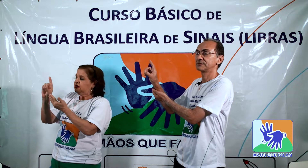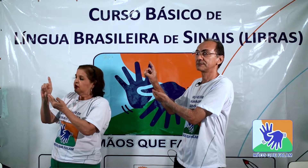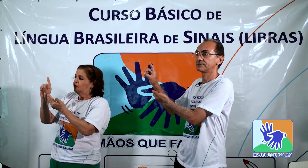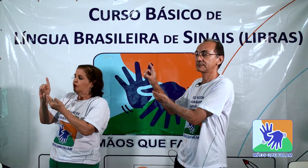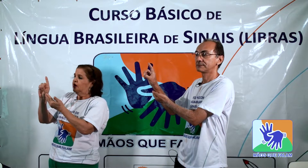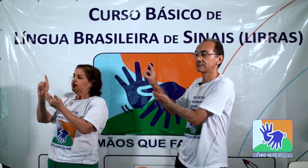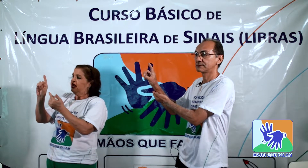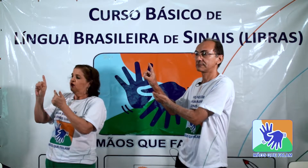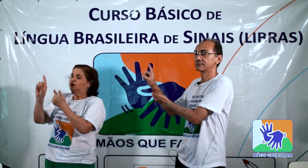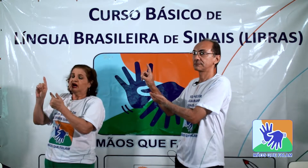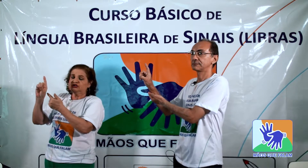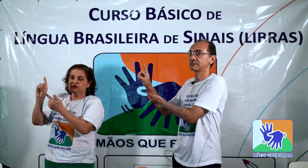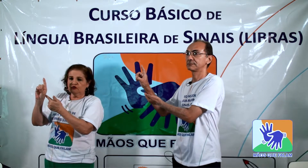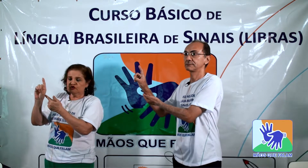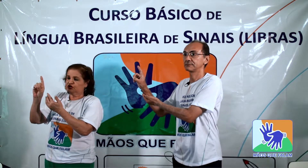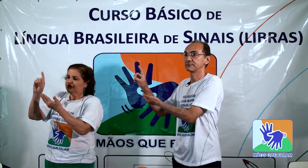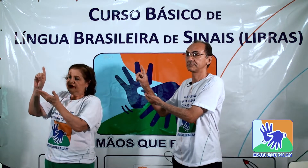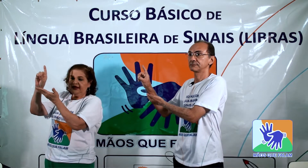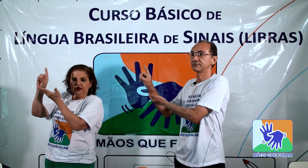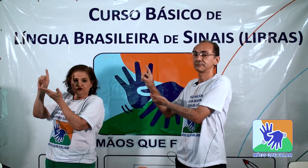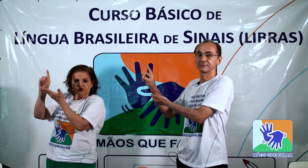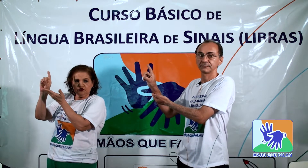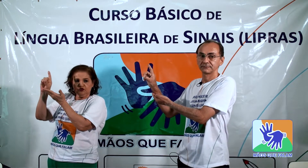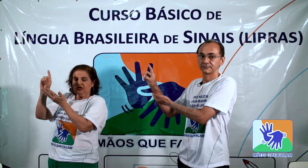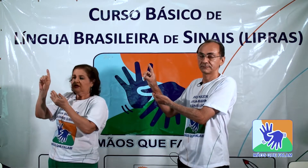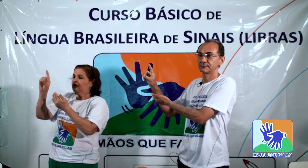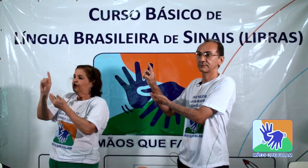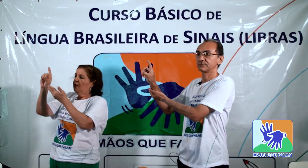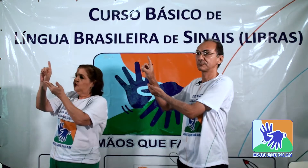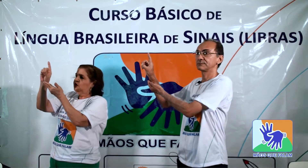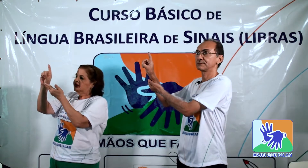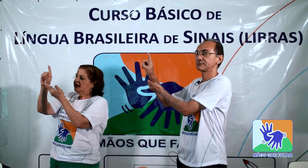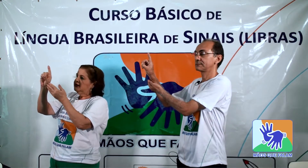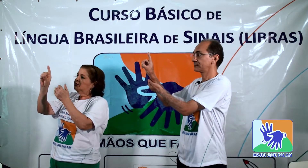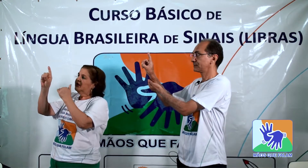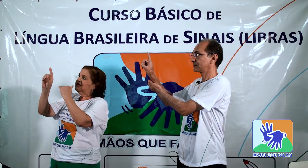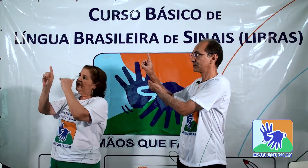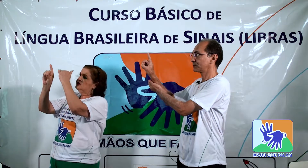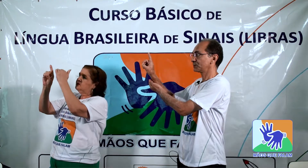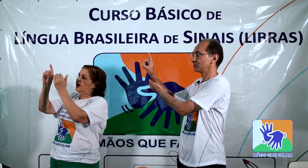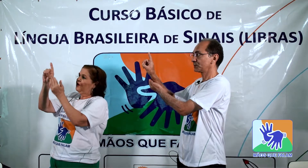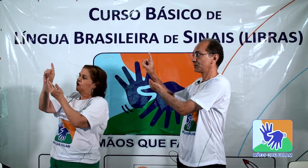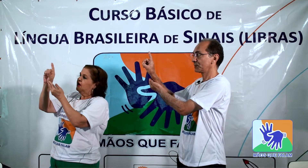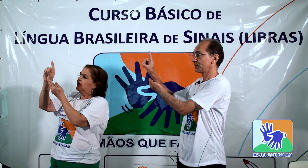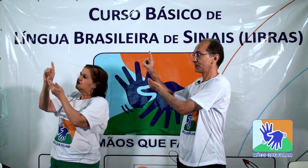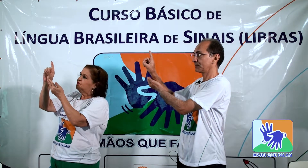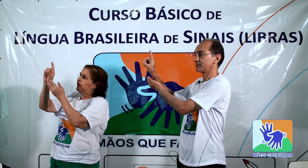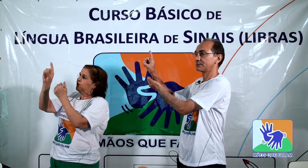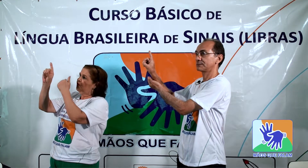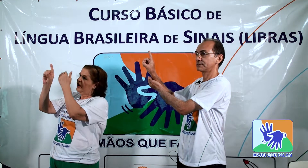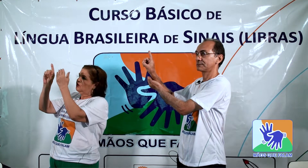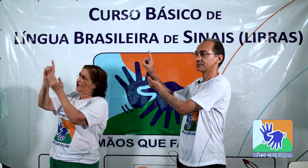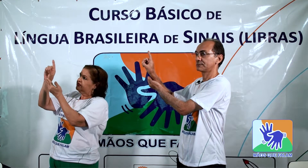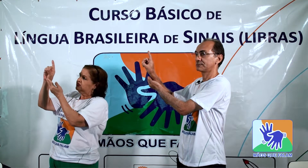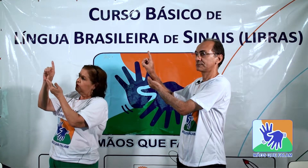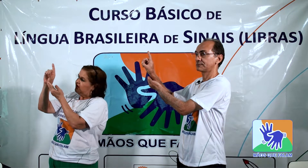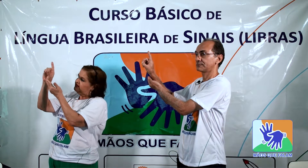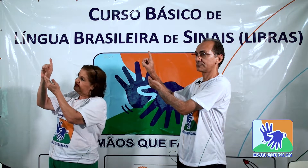Então, que é a odatilologia, Deus. Então, botar aqui porque Deus é maior, Ele é superior a nós, então mais em